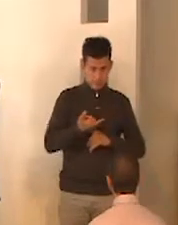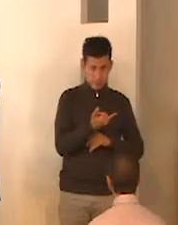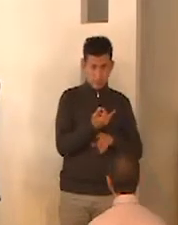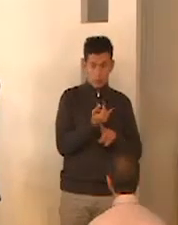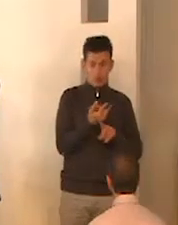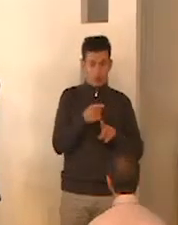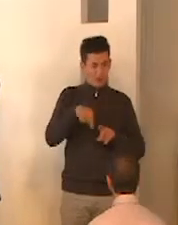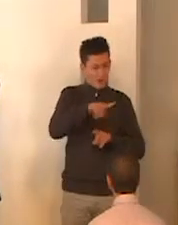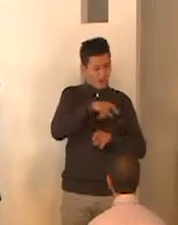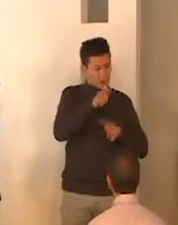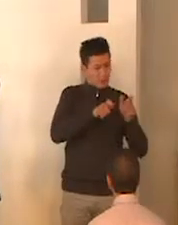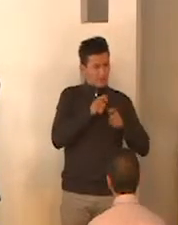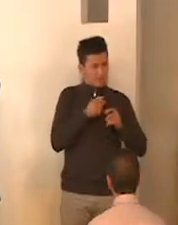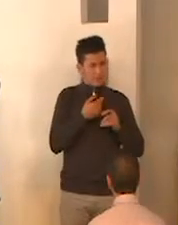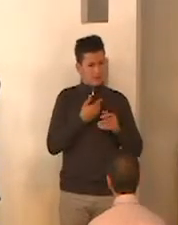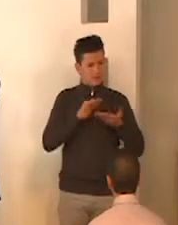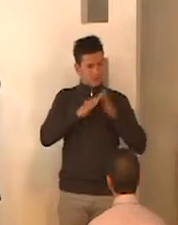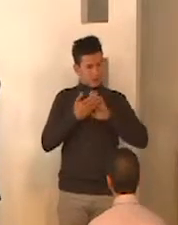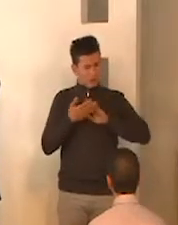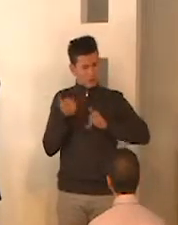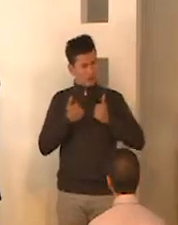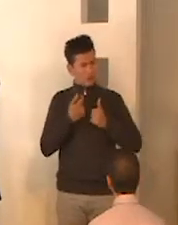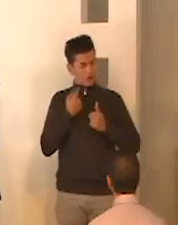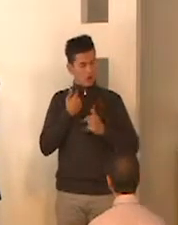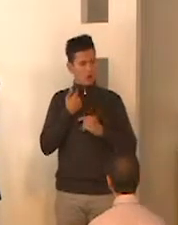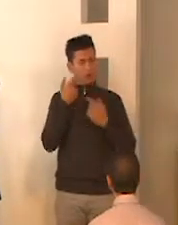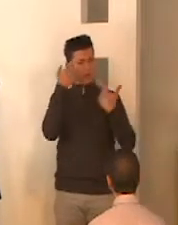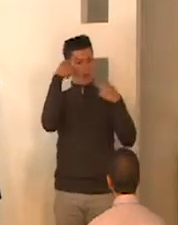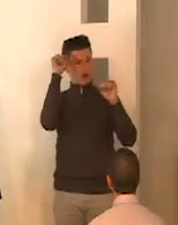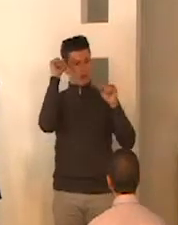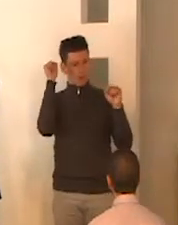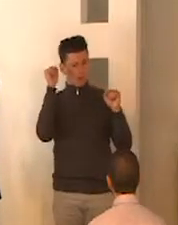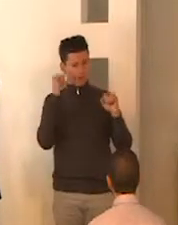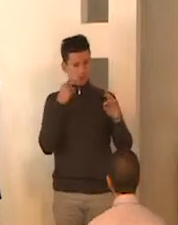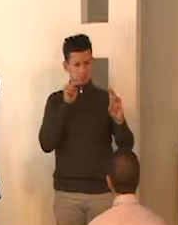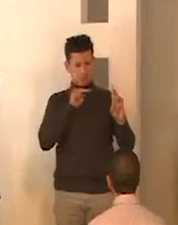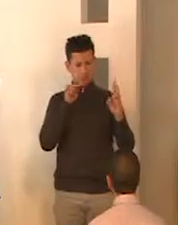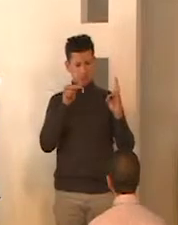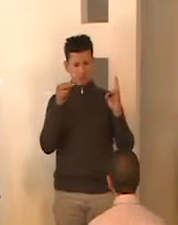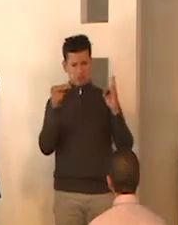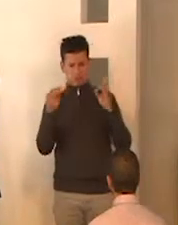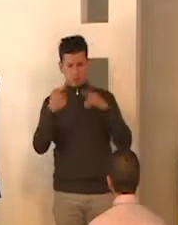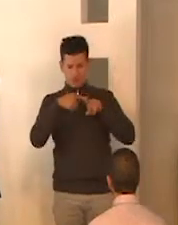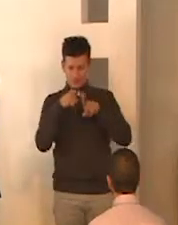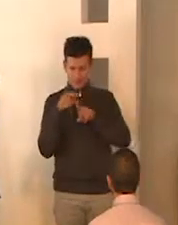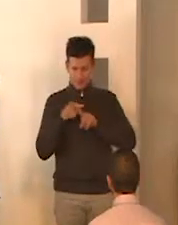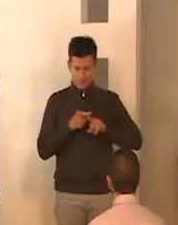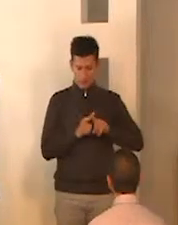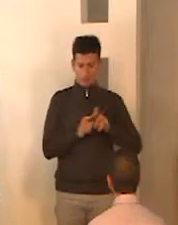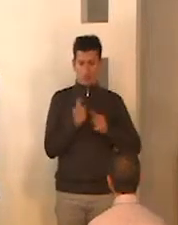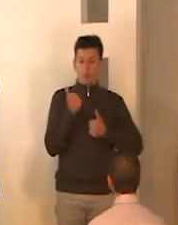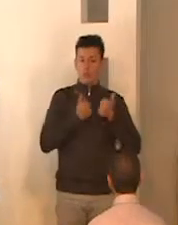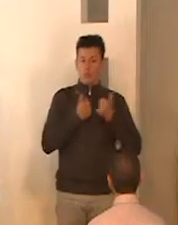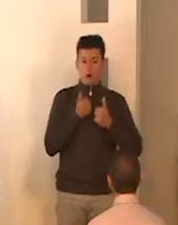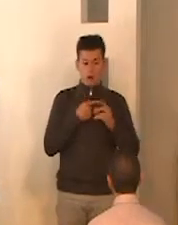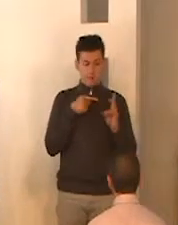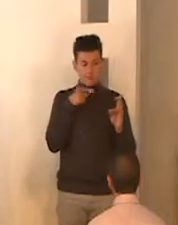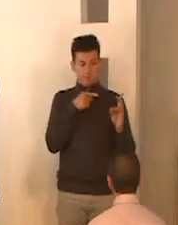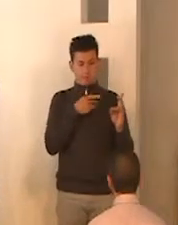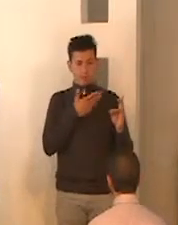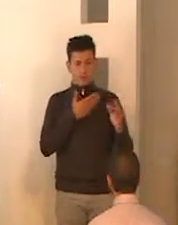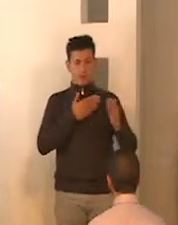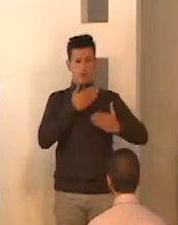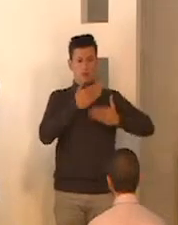estamos preocupados desde distintas perspectivas por los procesos